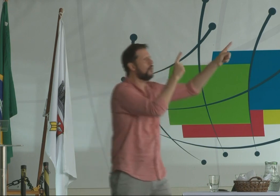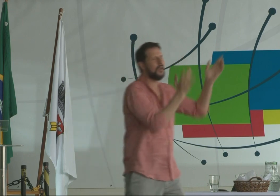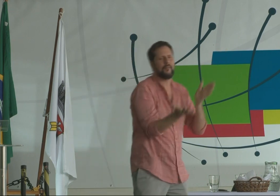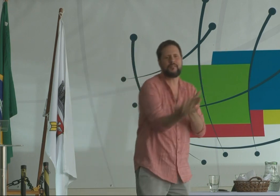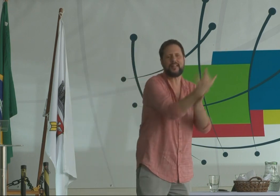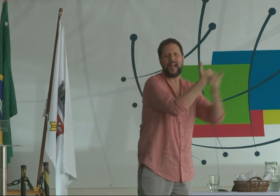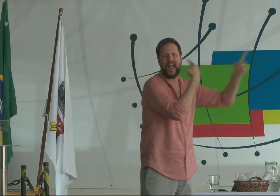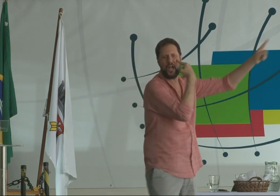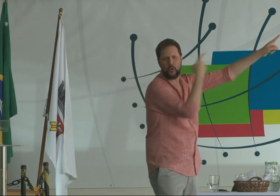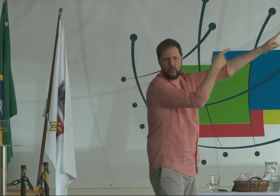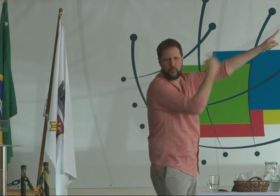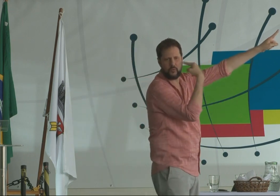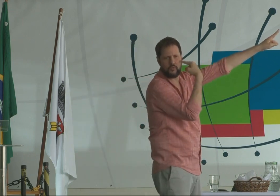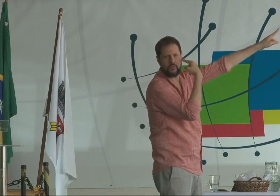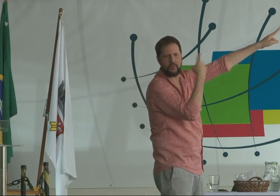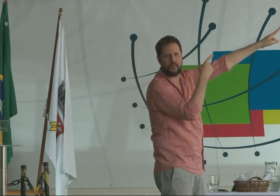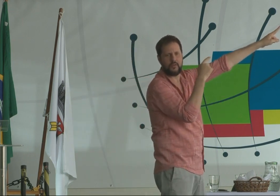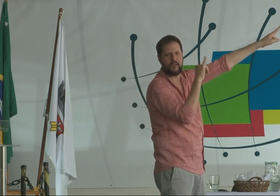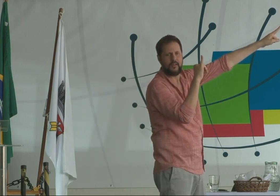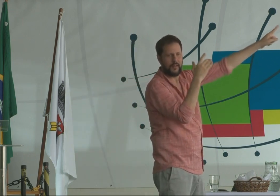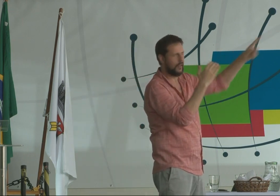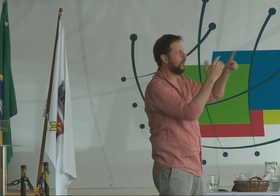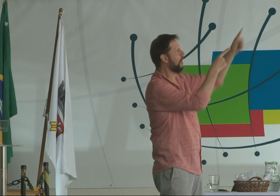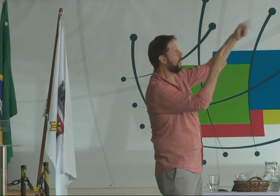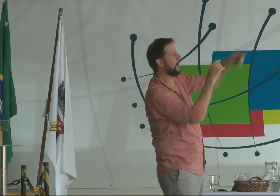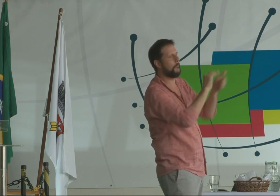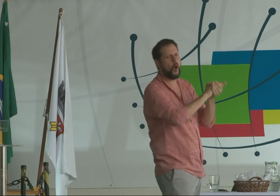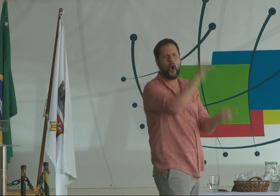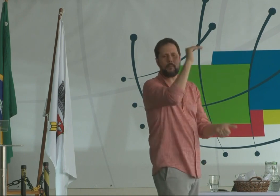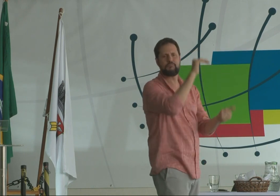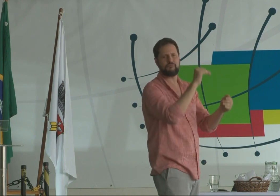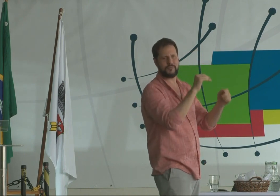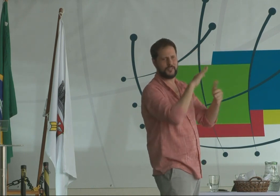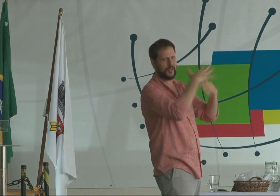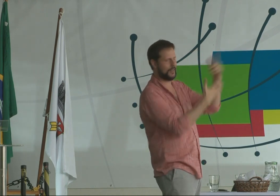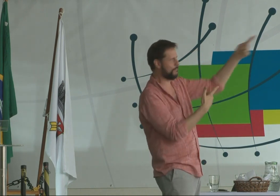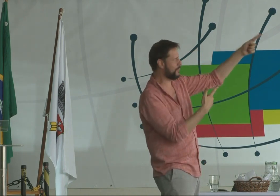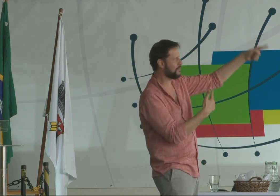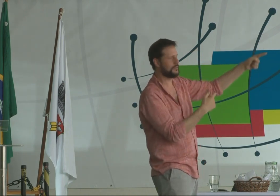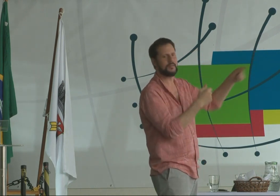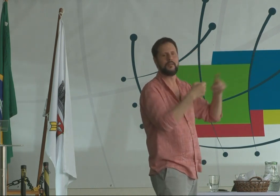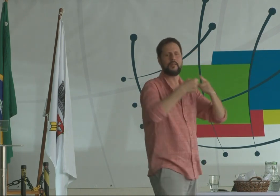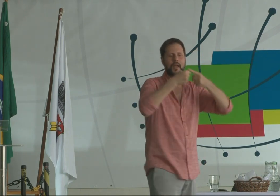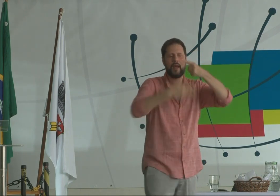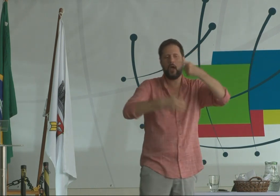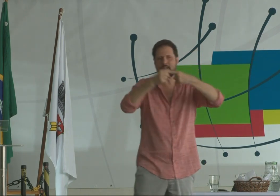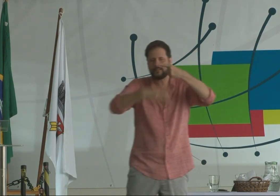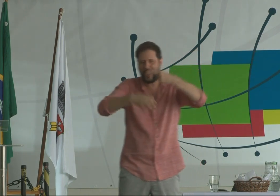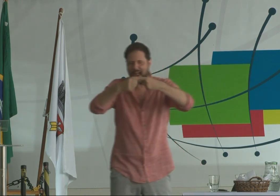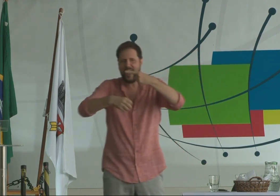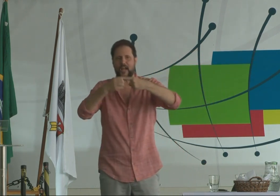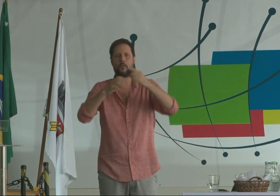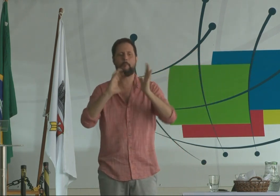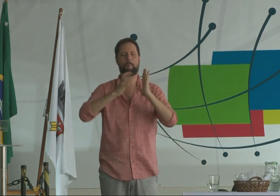Isso é muito novo. Vocês viram ali a questão do inventário? A gente... É... O Corpus também de Libras, né? O Bolsários.